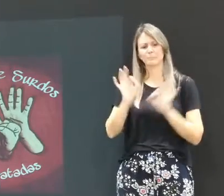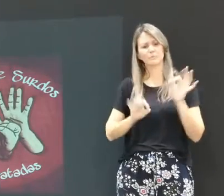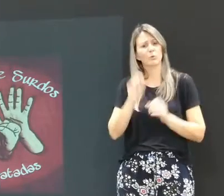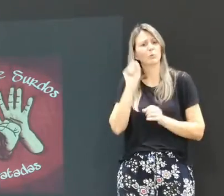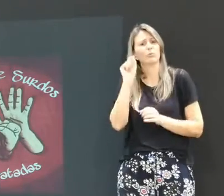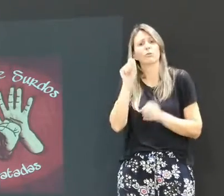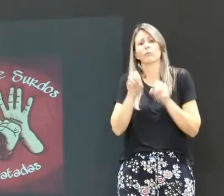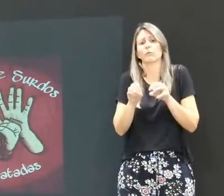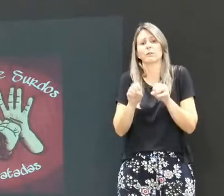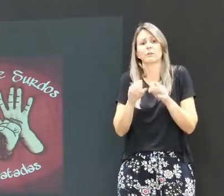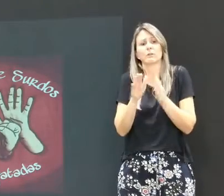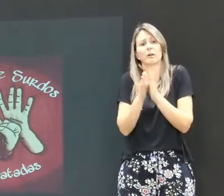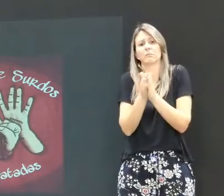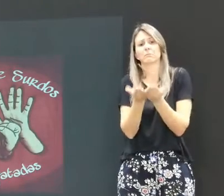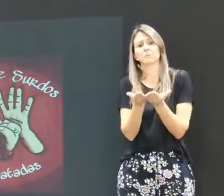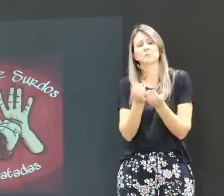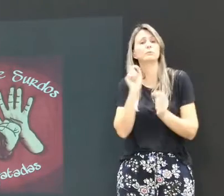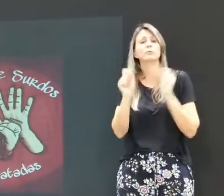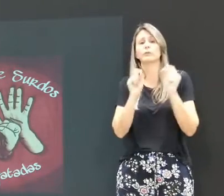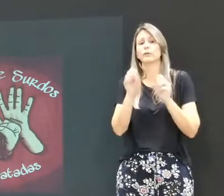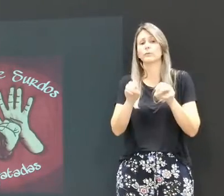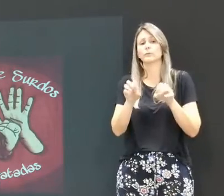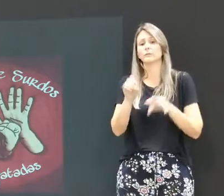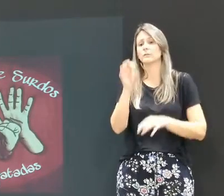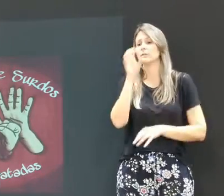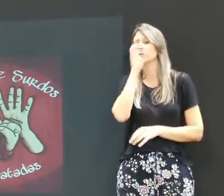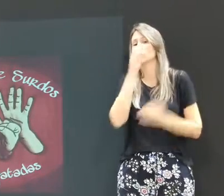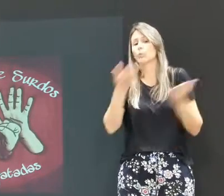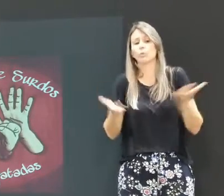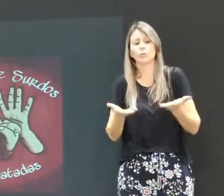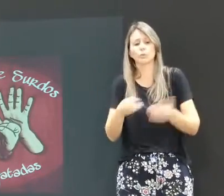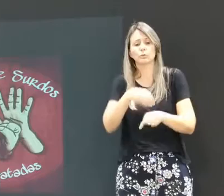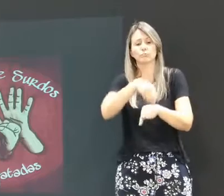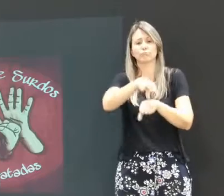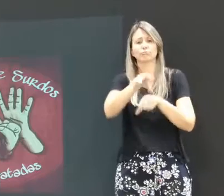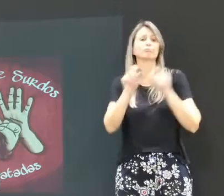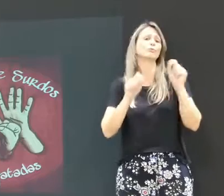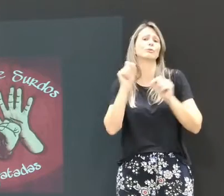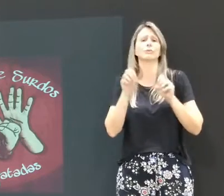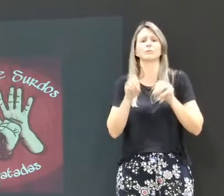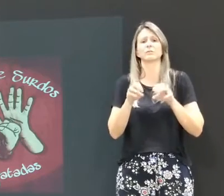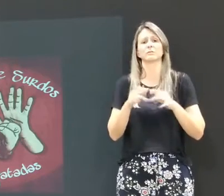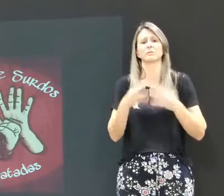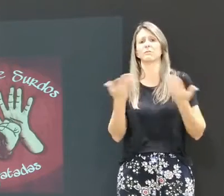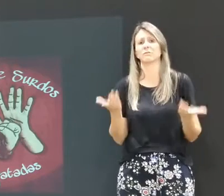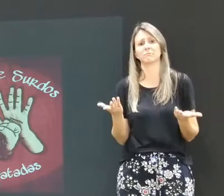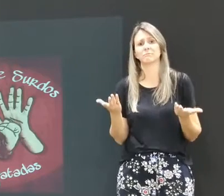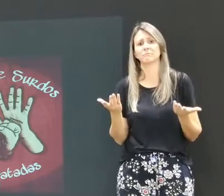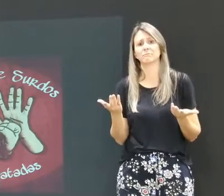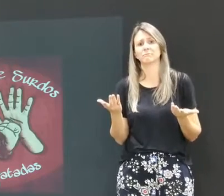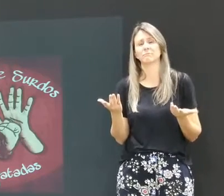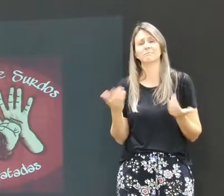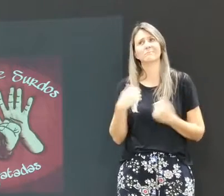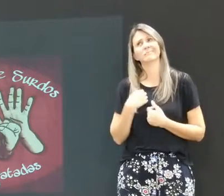Ontem eu estava preparando o estudo, pensando, tá, o que eu posso ensinar, o que eu posso fazer, qual conhecimento que eu posso estar passando. Eu estava em